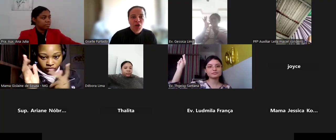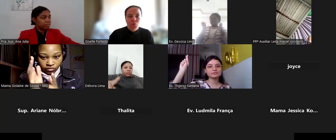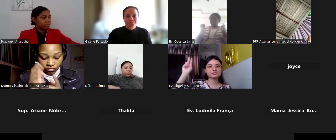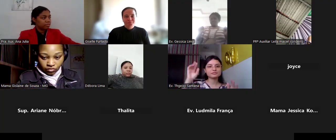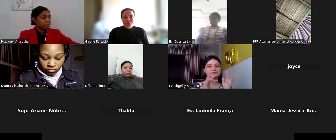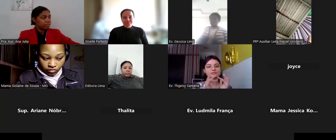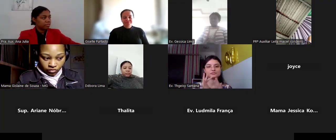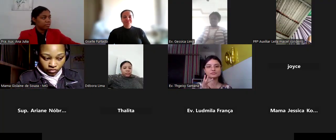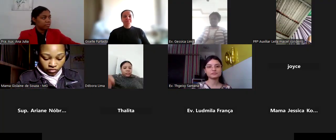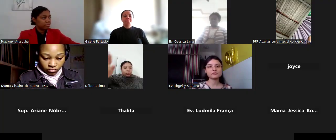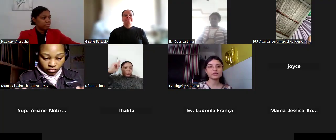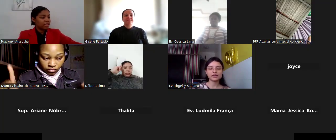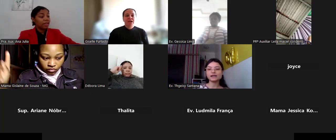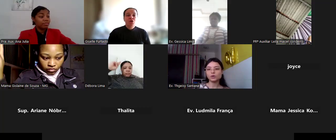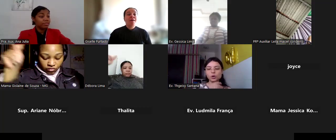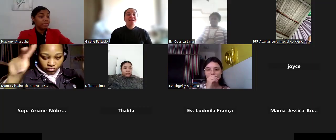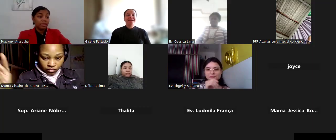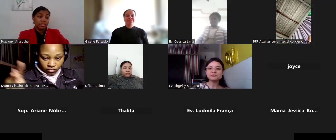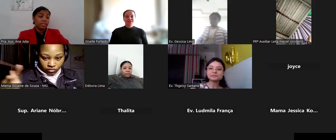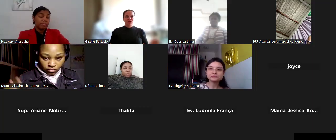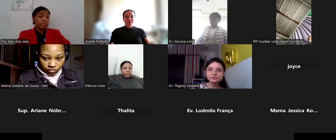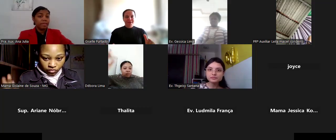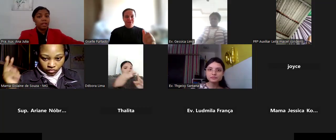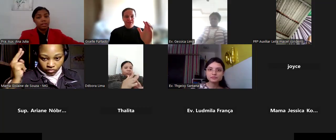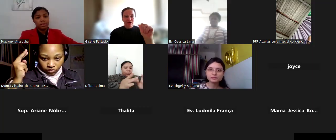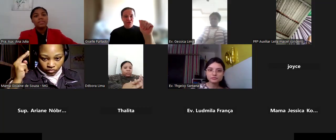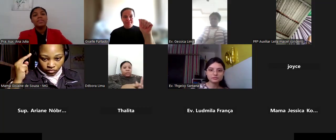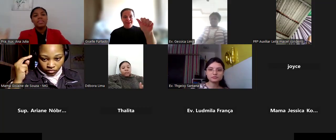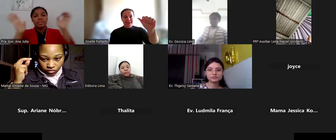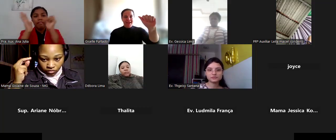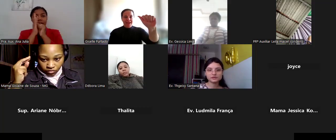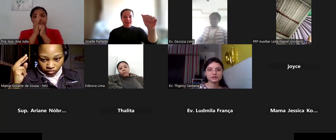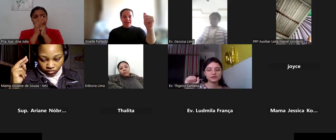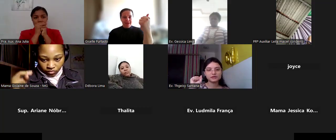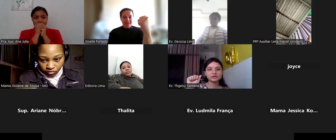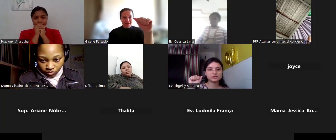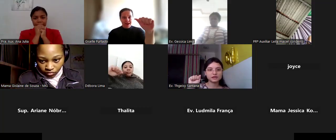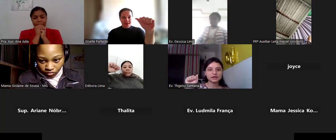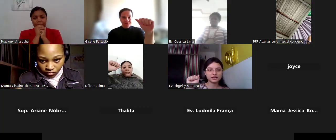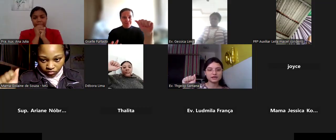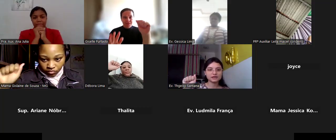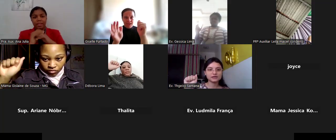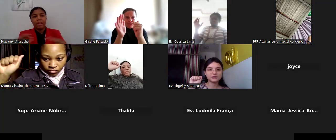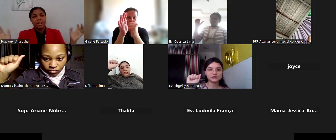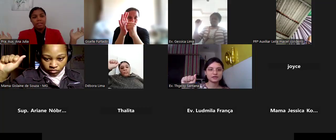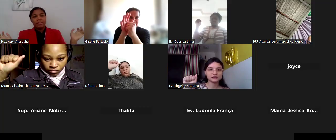Shalom. E o amém, né? Sinal de amém. O sinal de amém é letra A e a outra